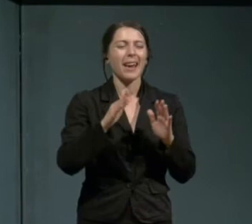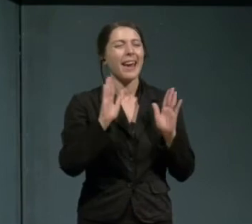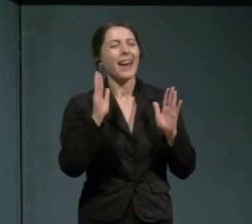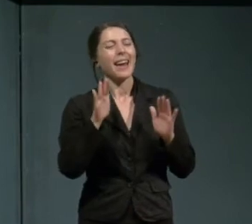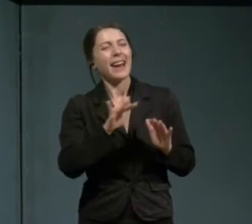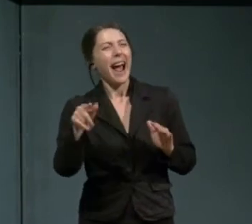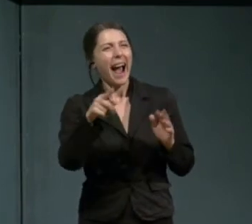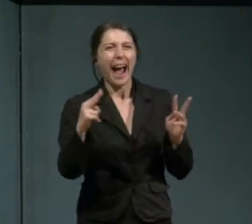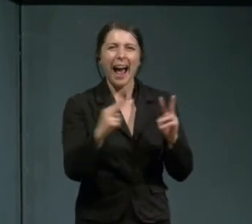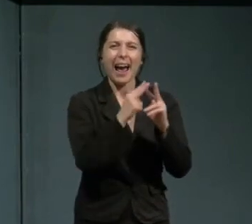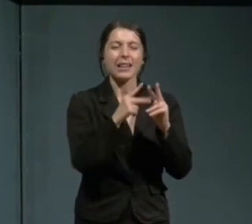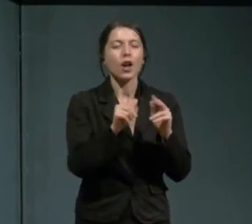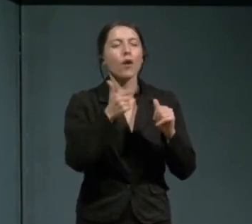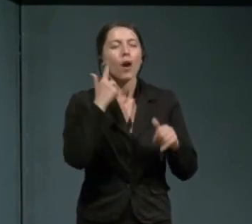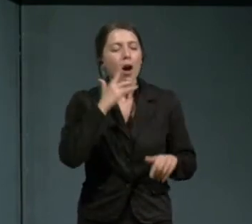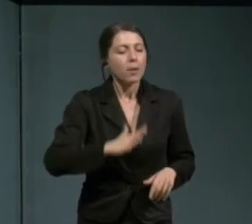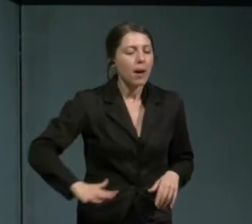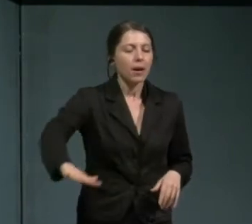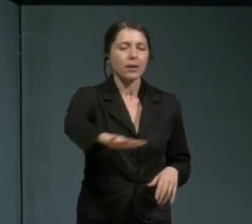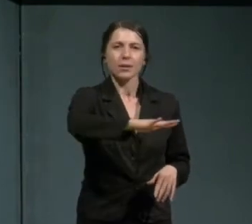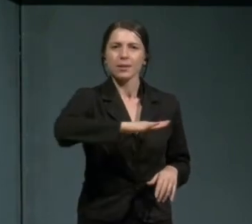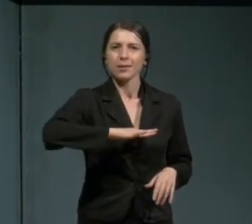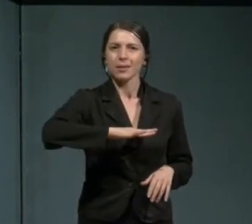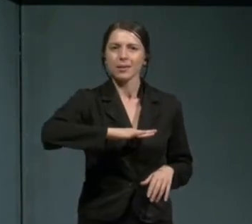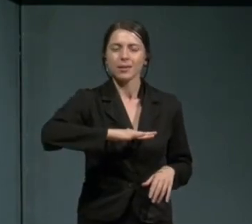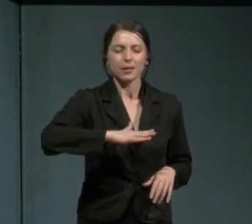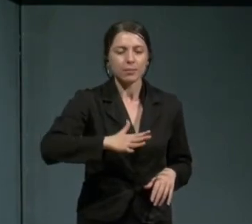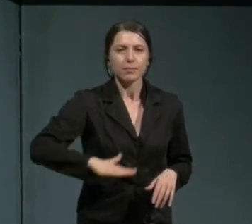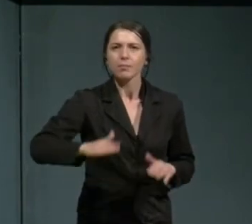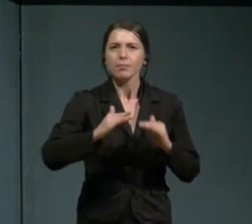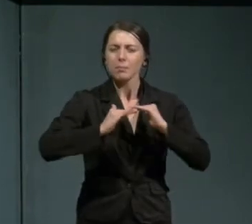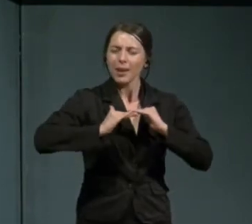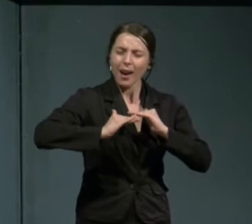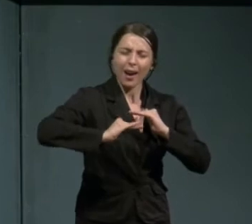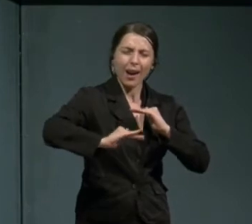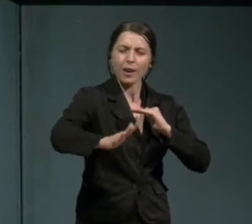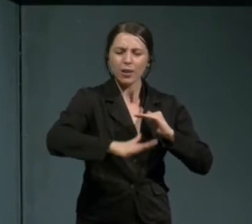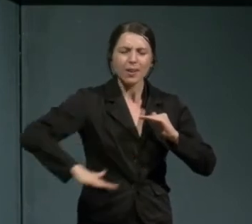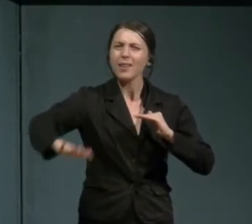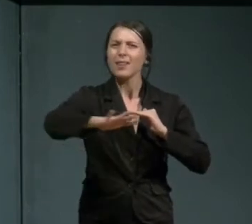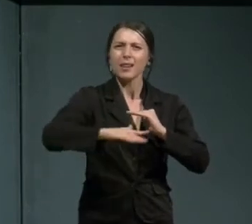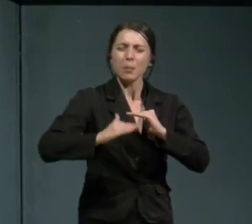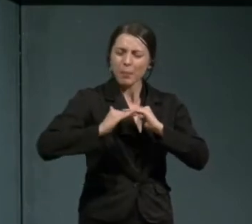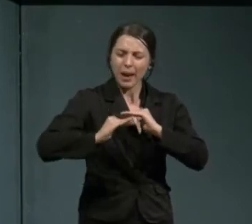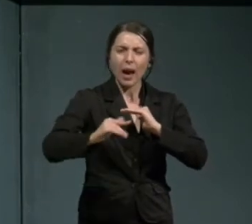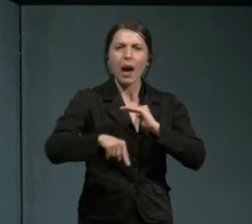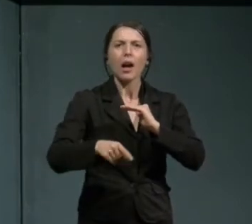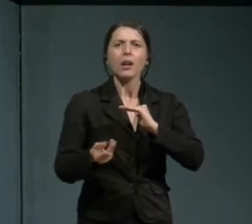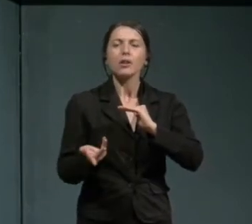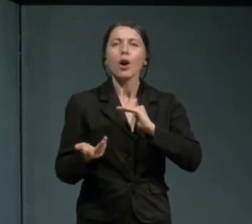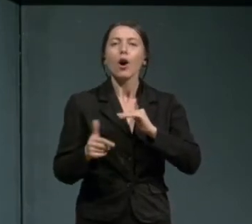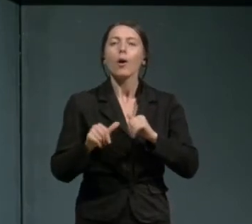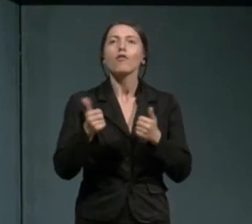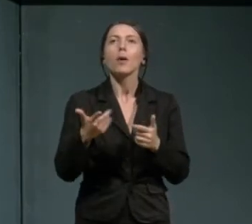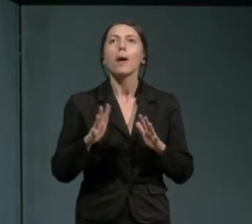è uno spiazzo piatto uno spiazzo che rappresenta questo